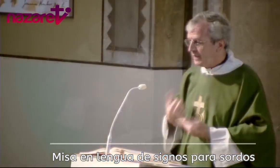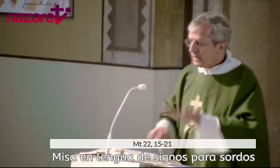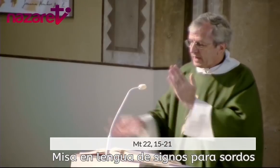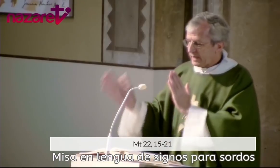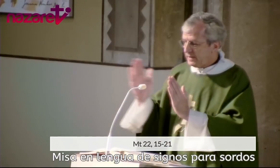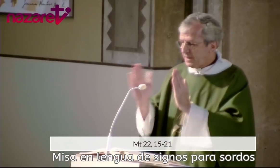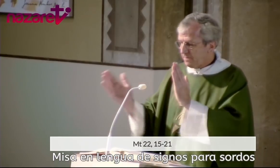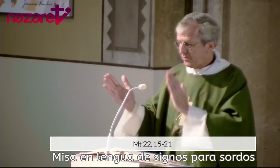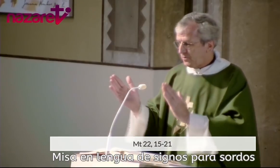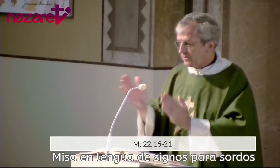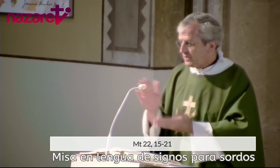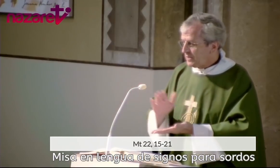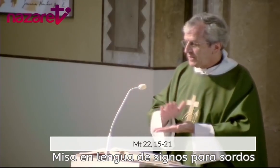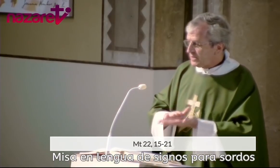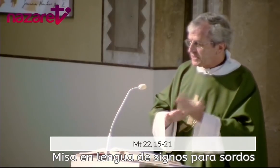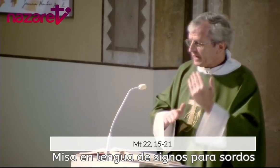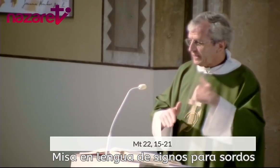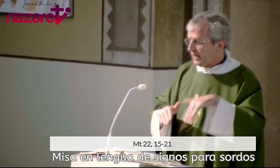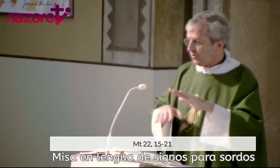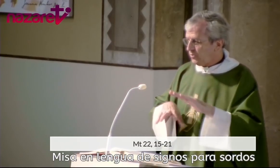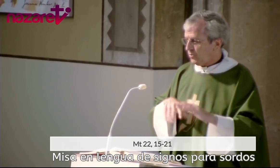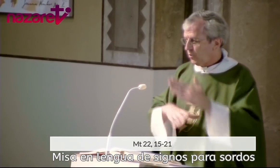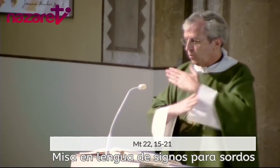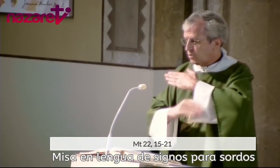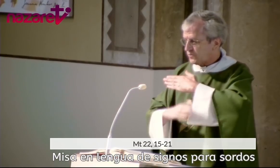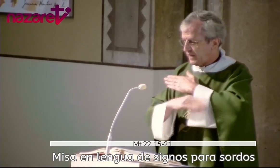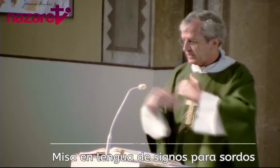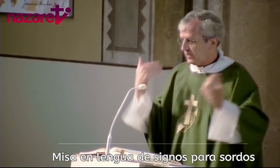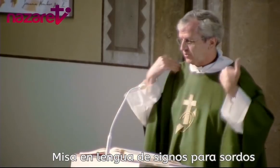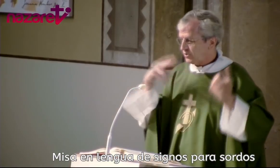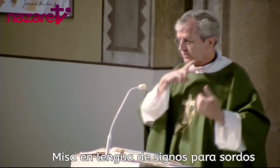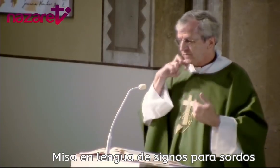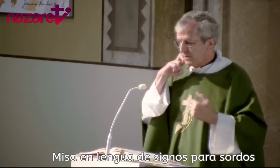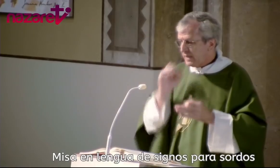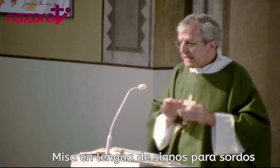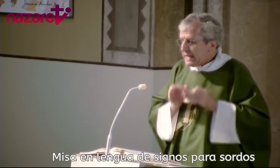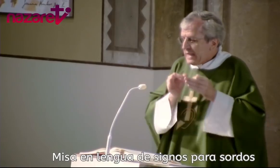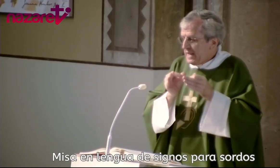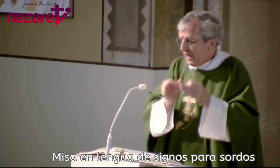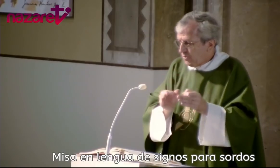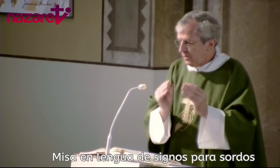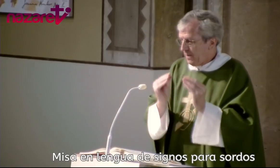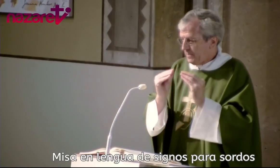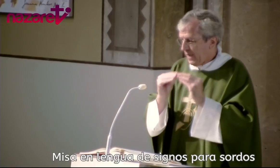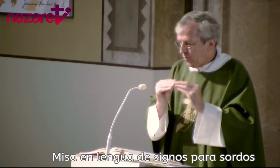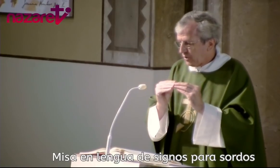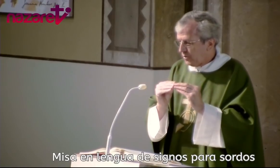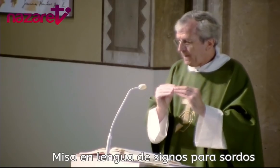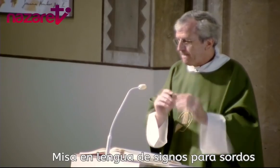En aquel tiempo se retiraron unos fariseos y llegaron de acuerdo